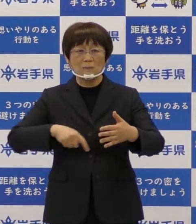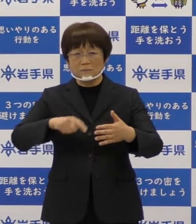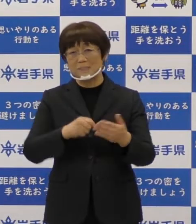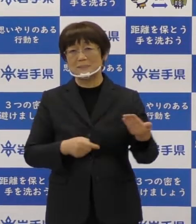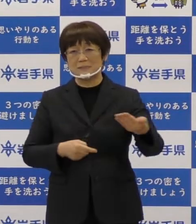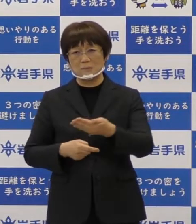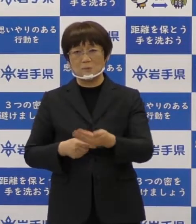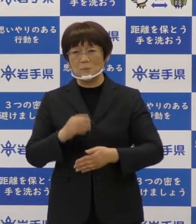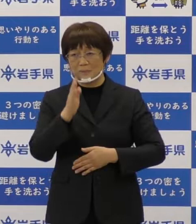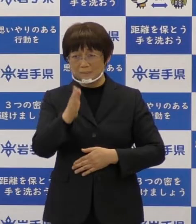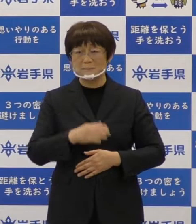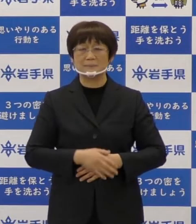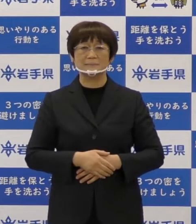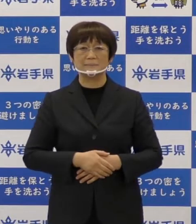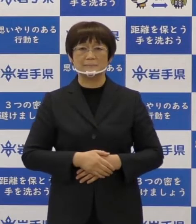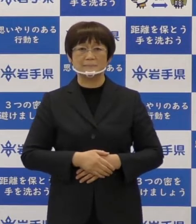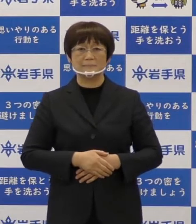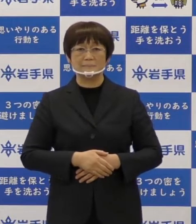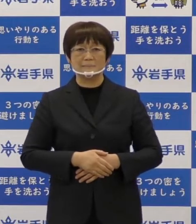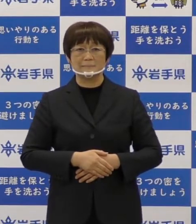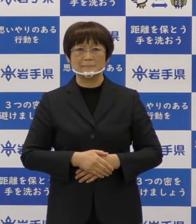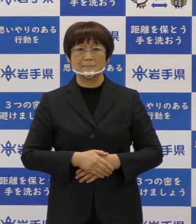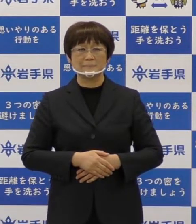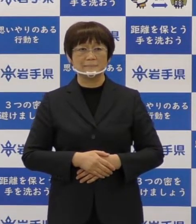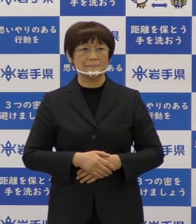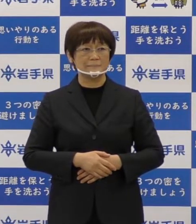しくお願いします。